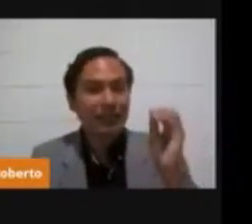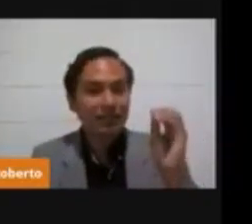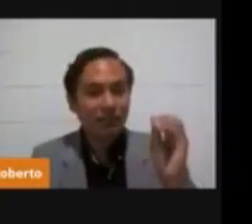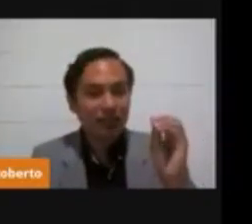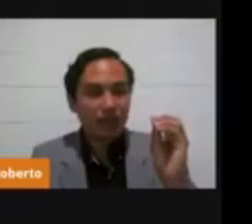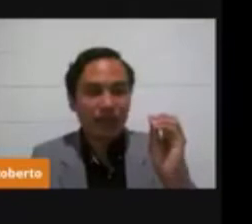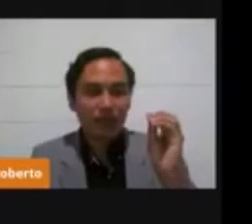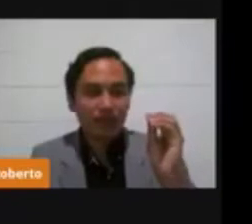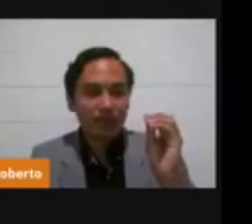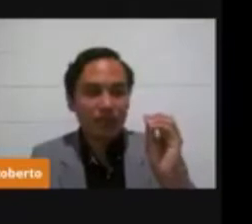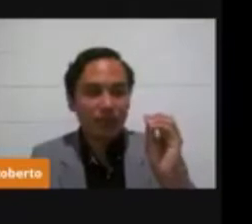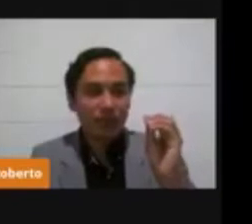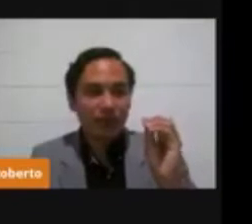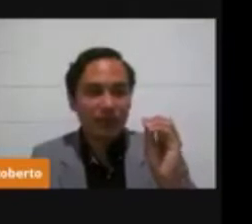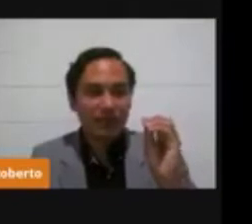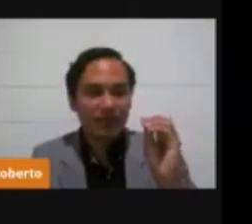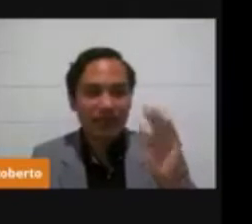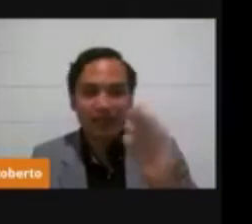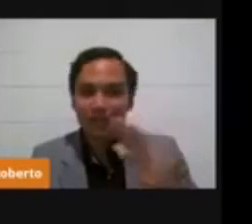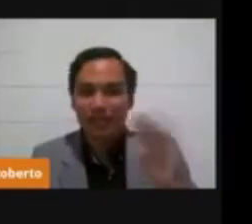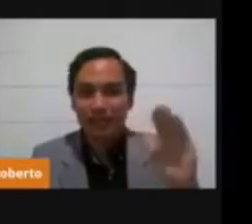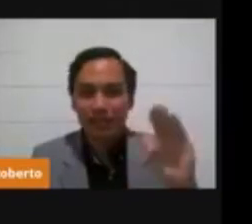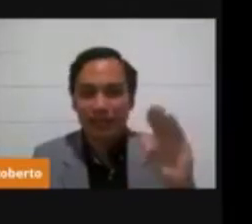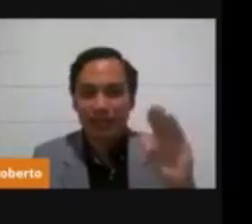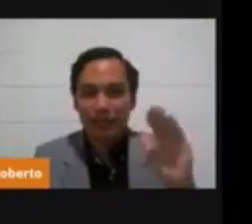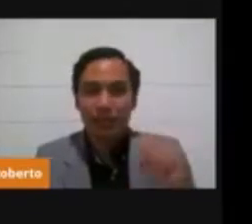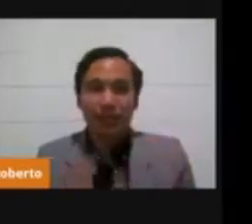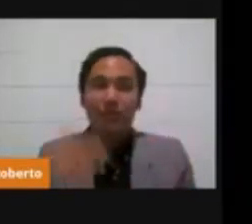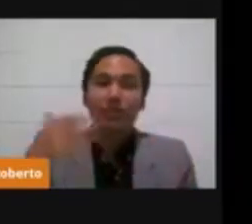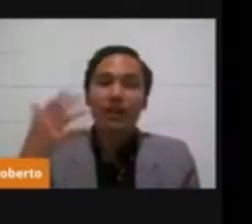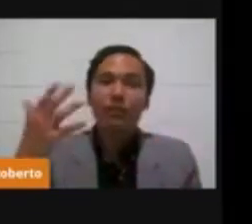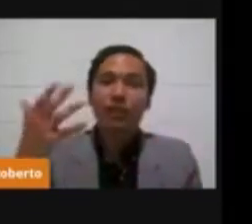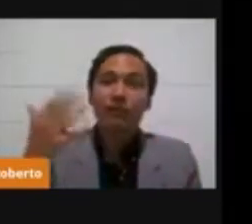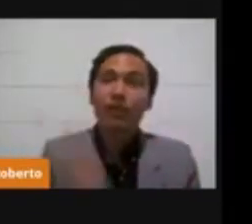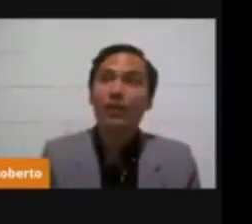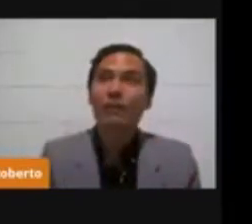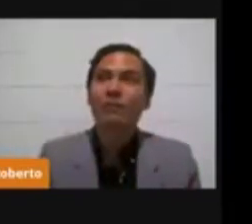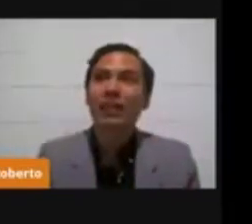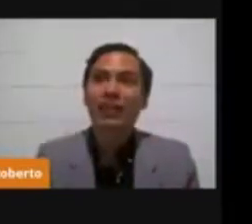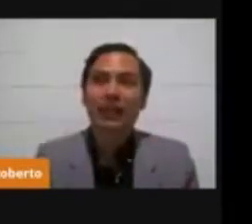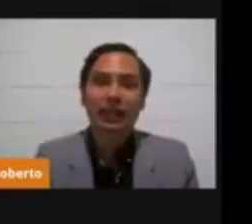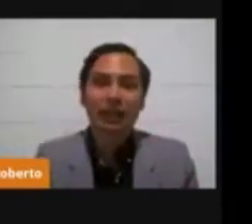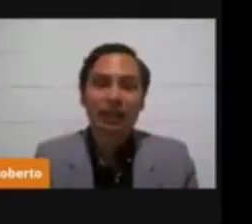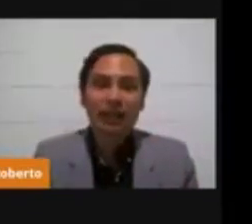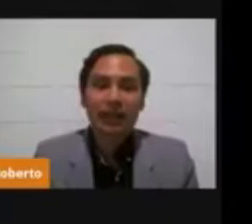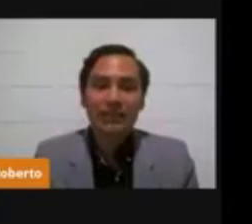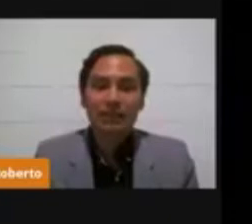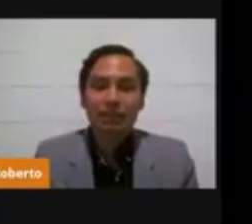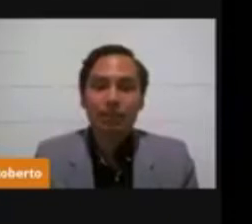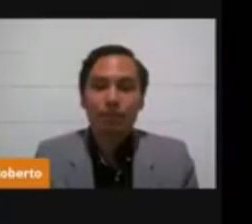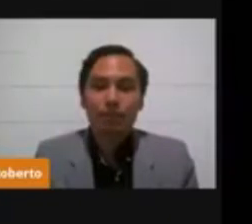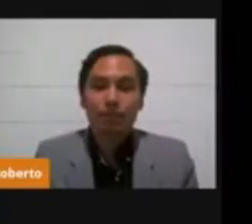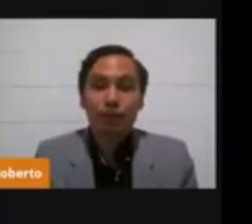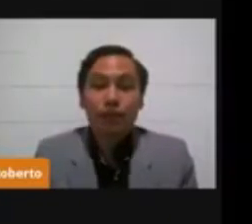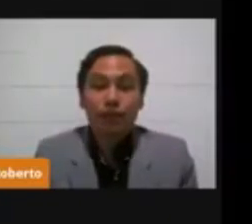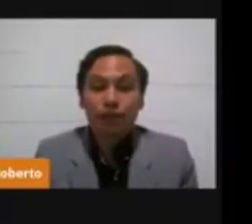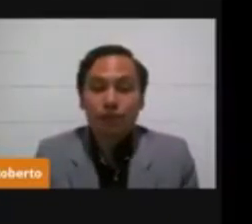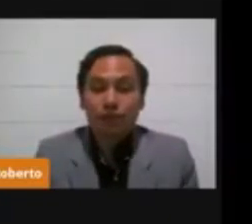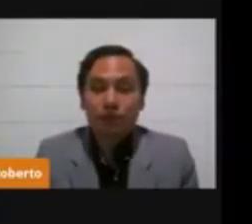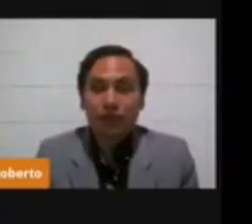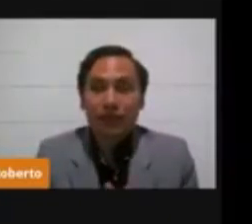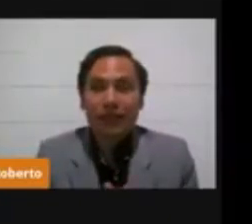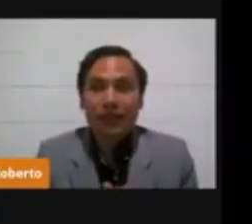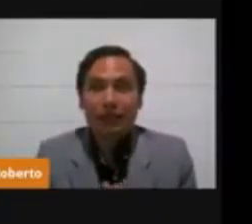enfoque tradicional, ver a una persona con discapacidad que no sirve para nada, pero también va en un enfoque que es